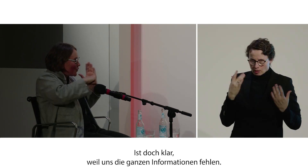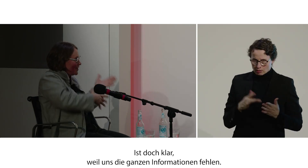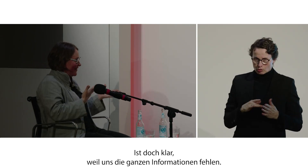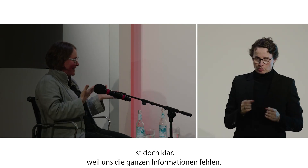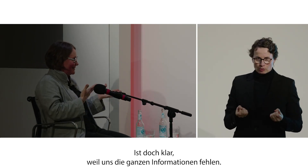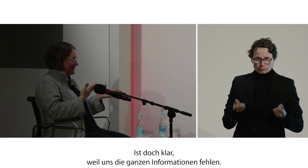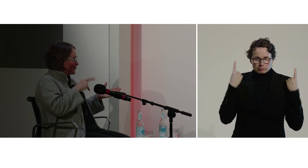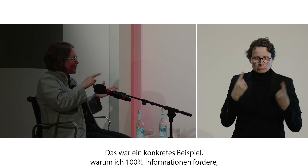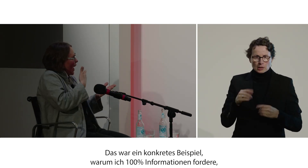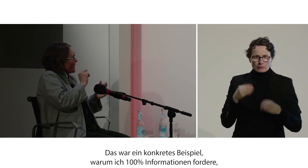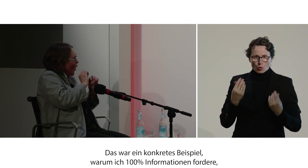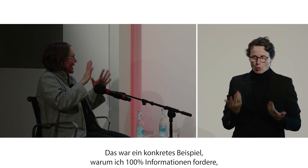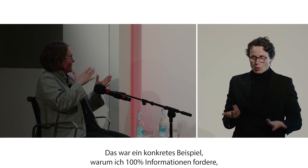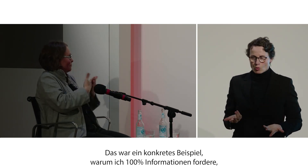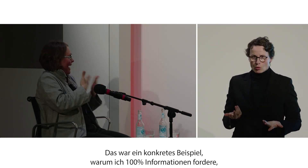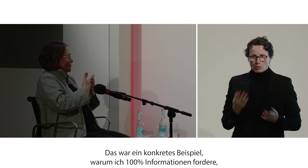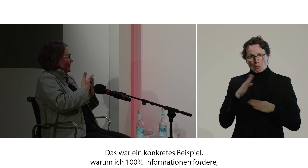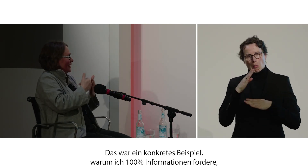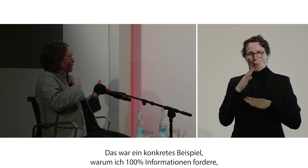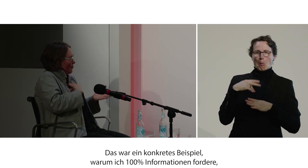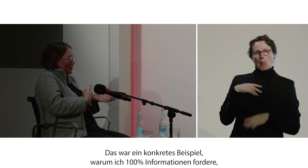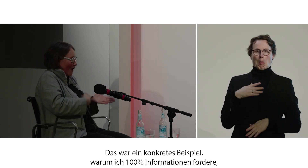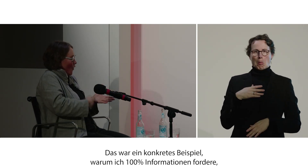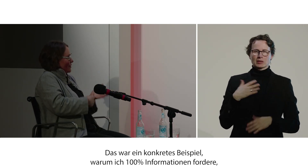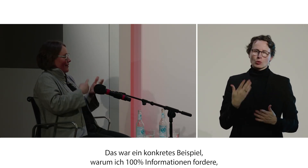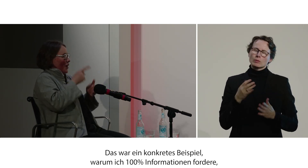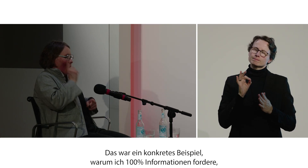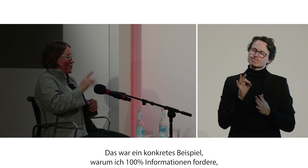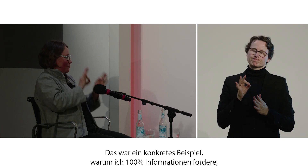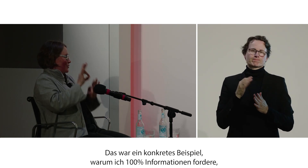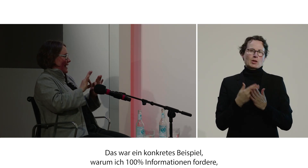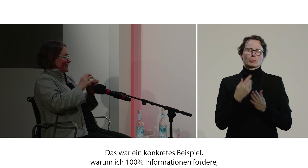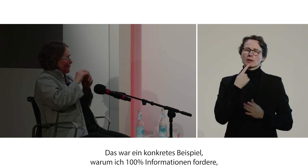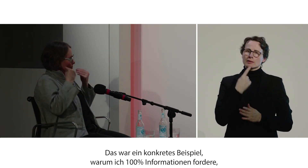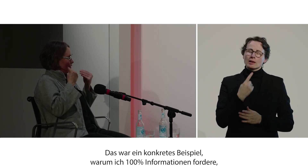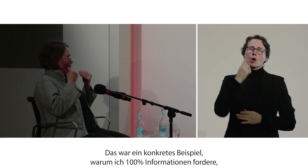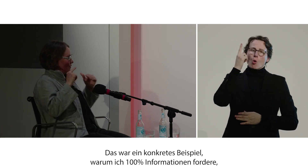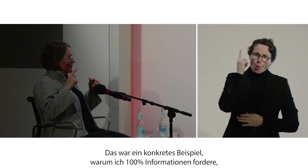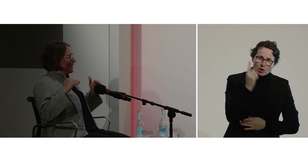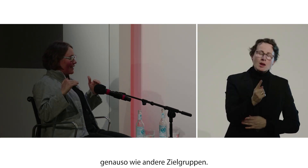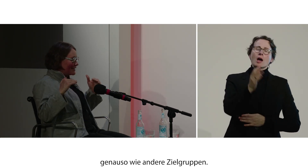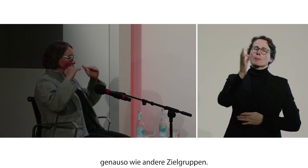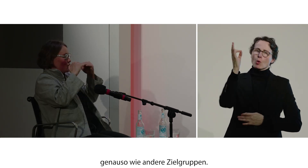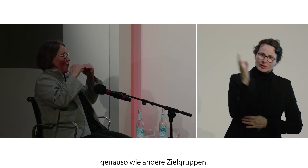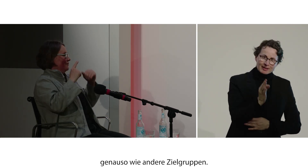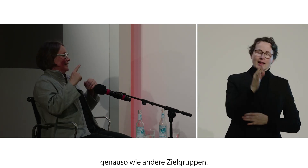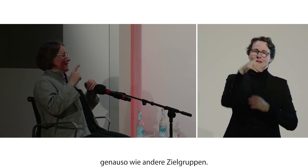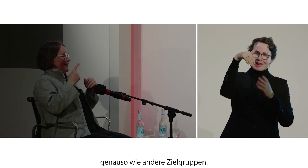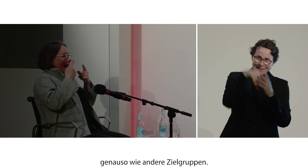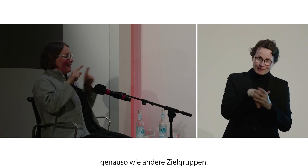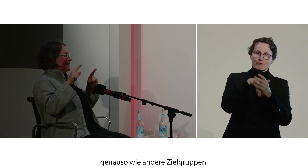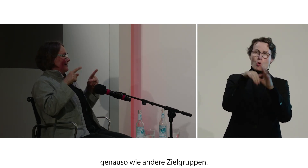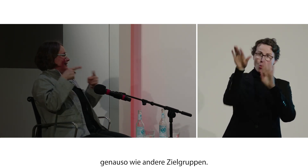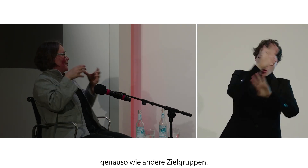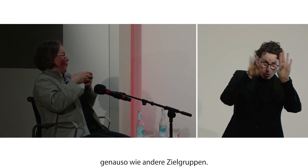ganzen Informationen fehlen. Und das ist so ein konkretes Beispiel, warum ich immer fordere, 100% die Informationen, genauso wie